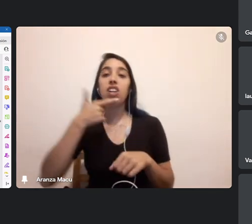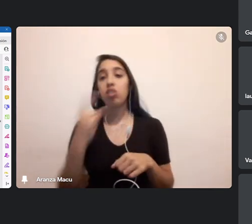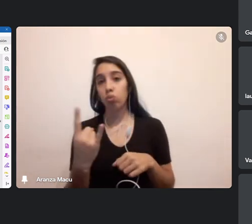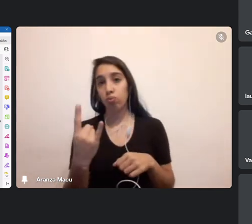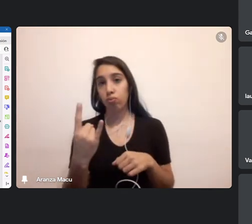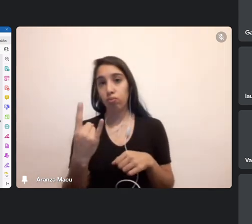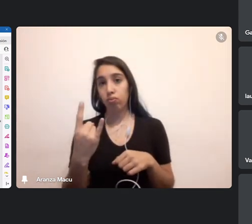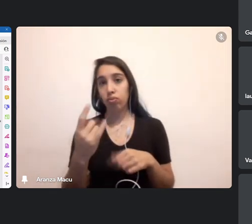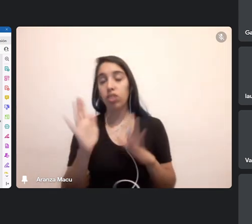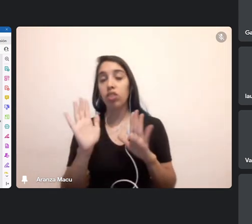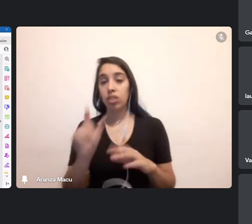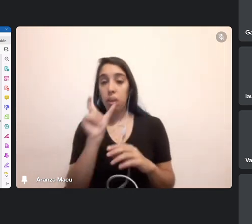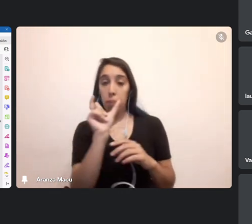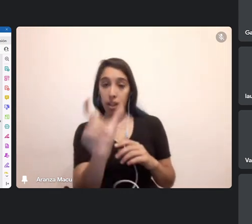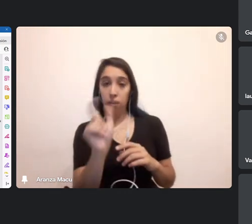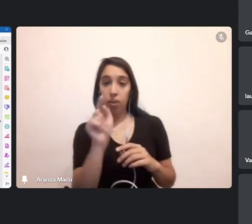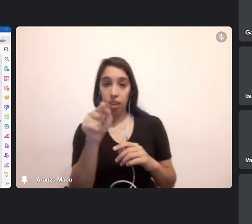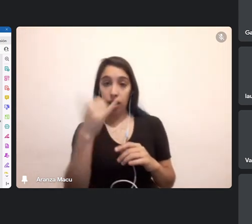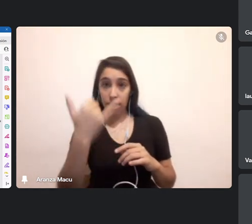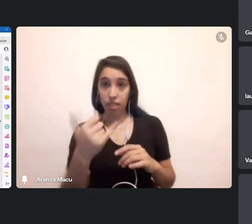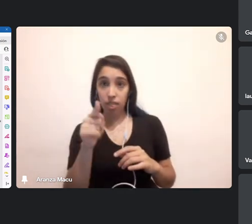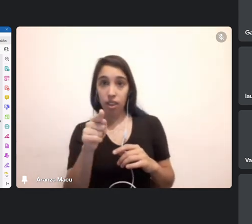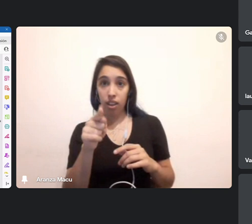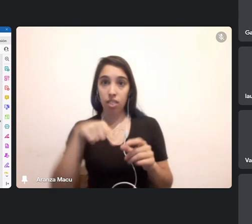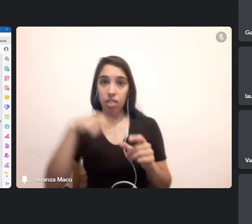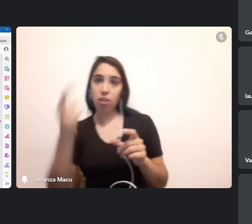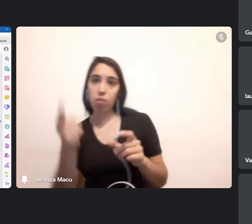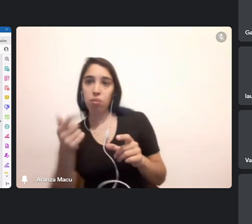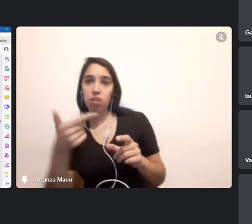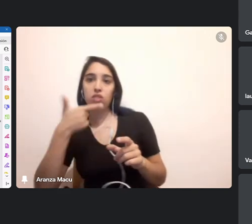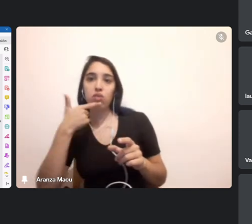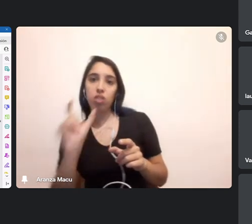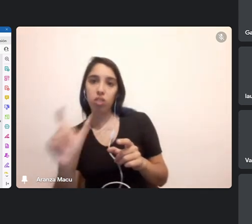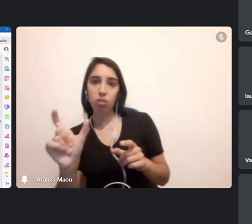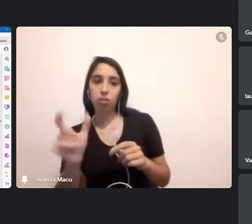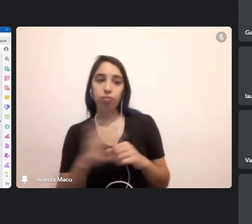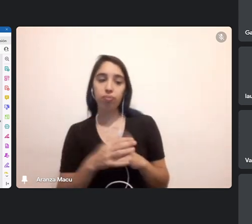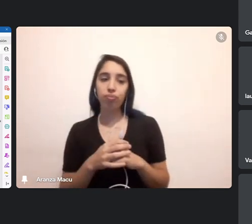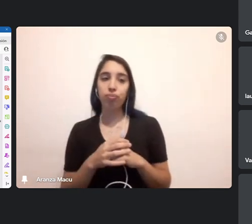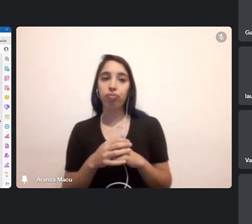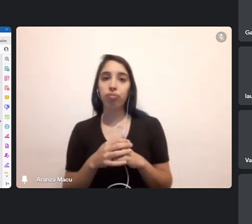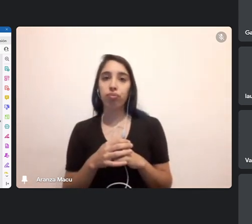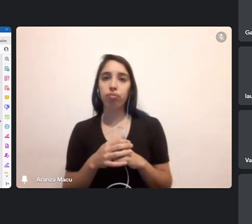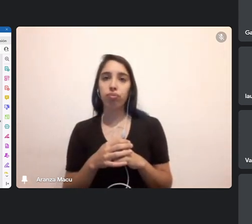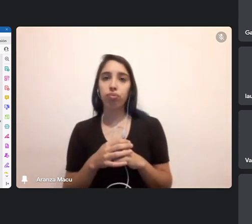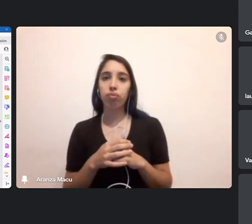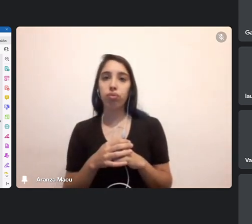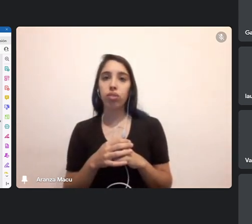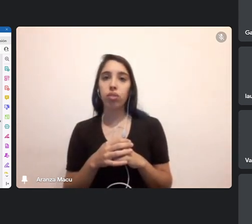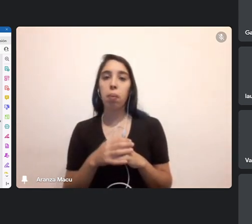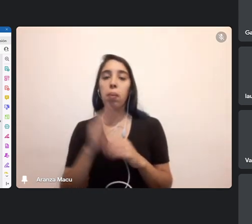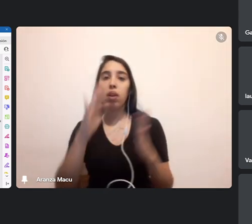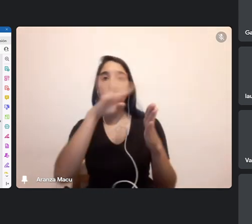¿sí? Su algo o sus. Quality.